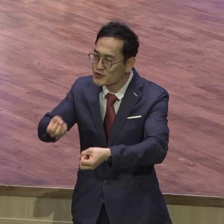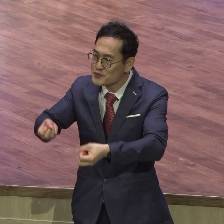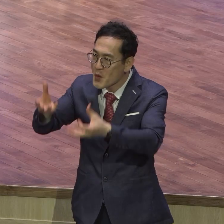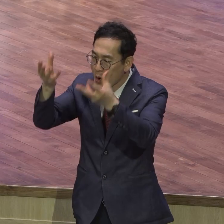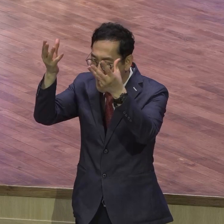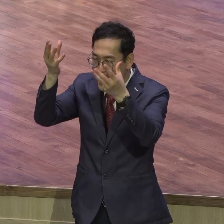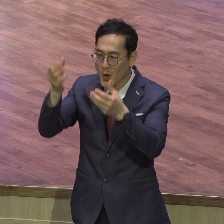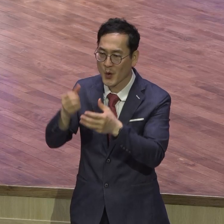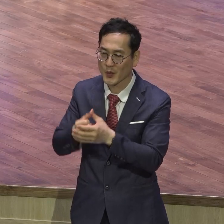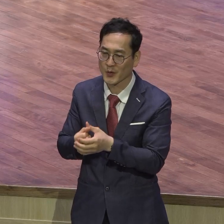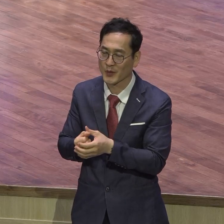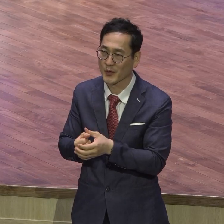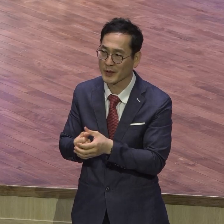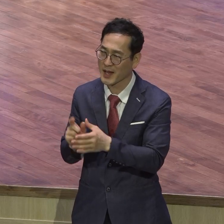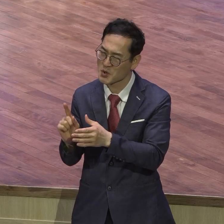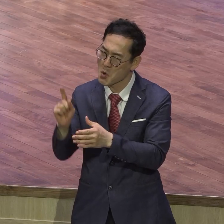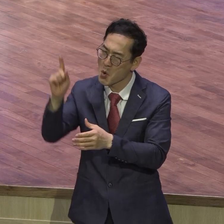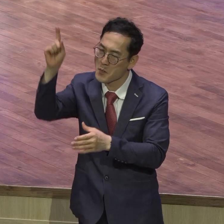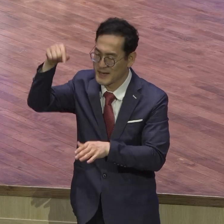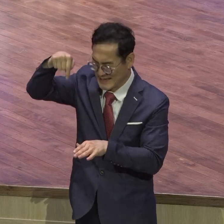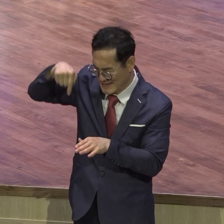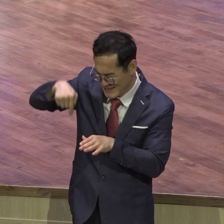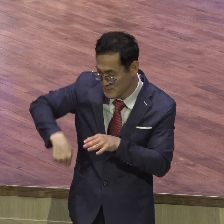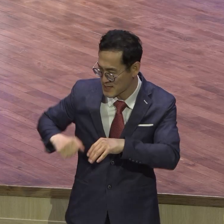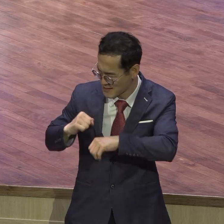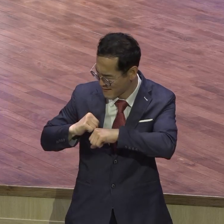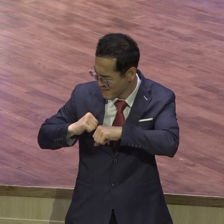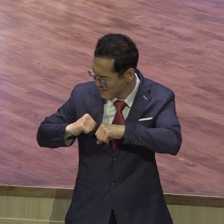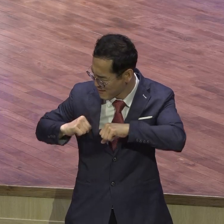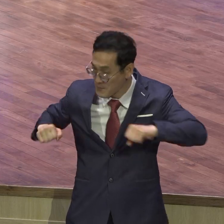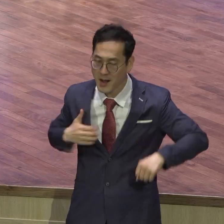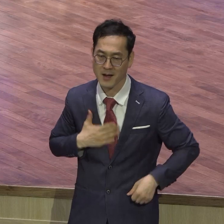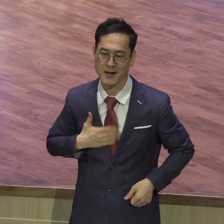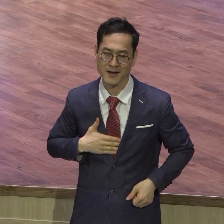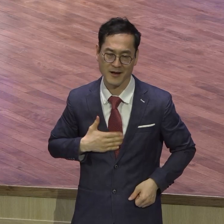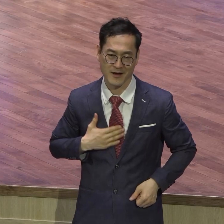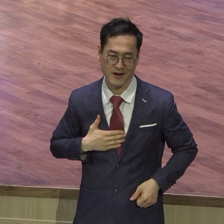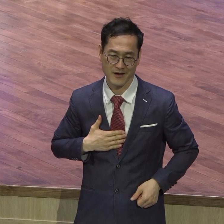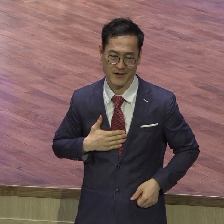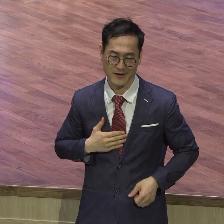높이와 깊이와 길이와 넓이를 알아라 그리스도 안에 있는